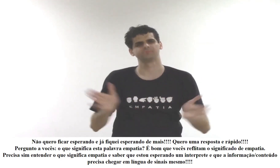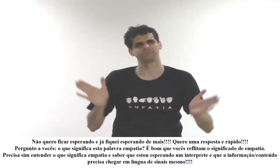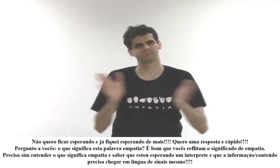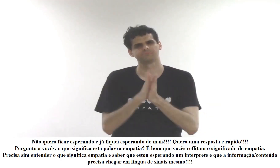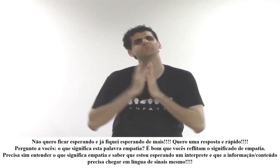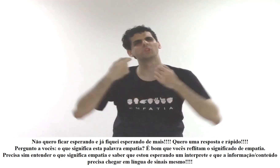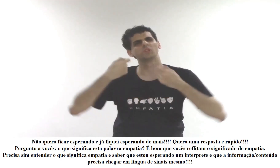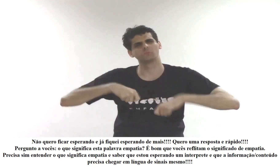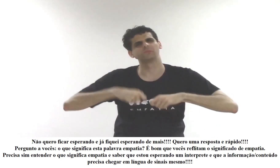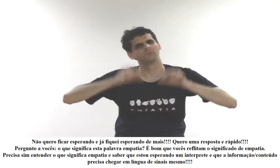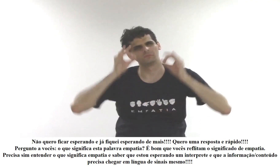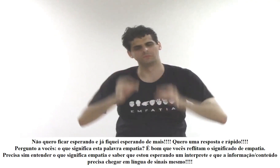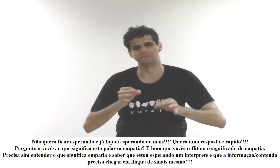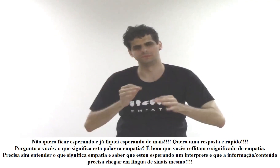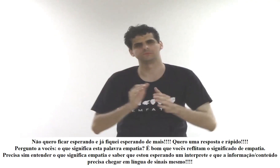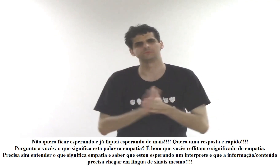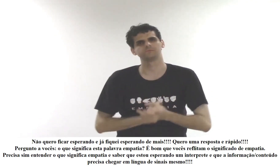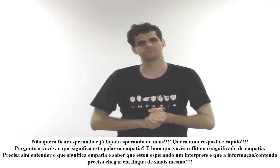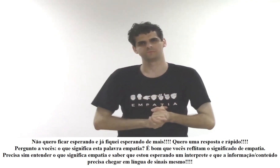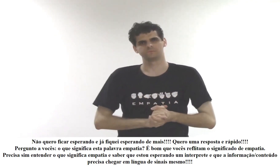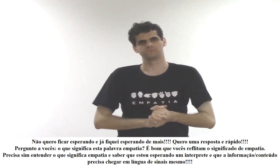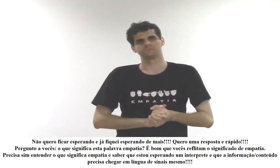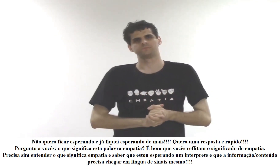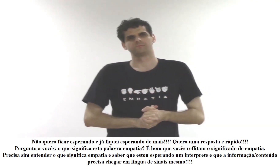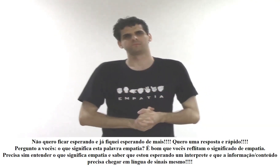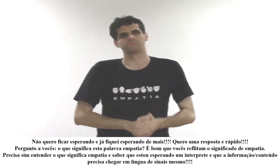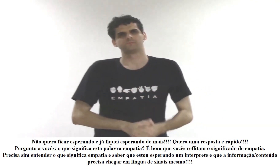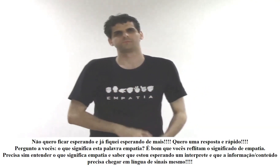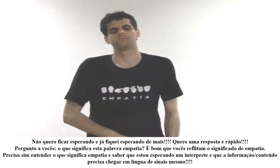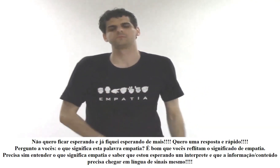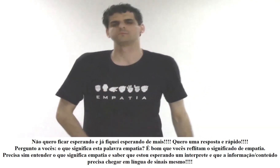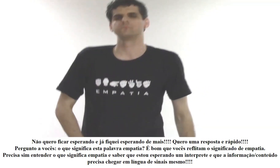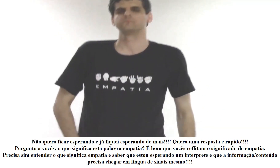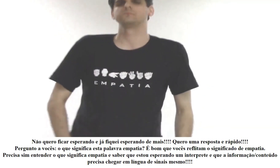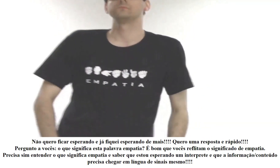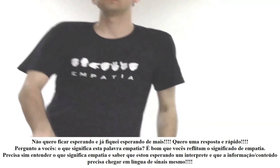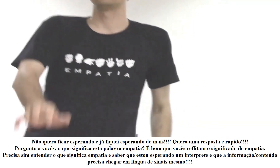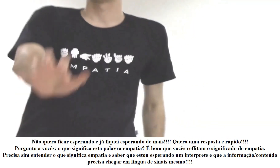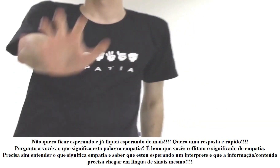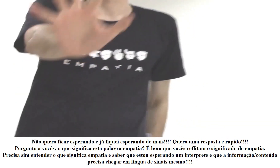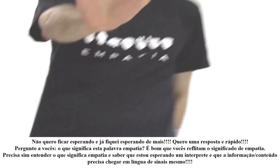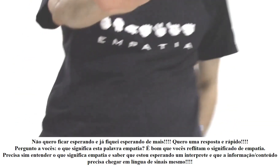que a informação precisa chegar e precisa chegar em língua de sinais mesmo.